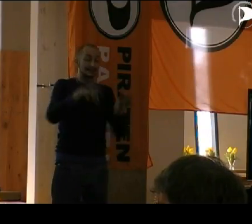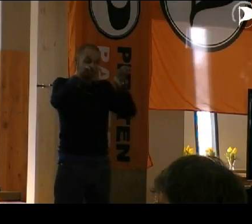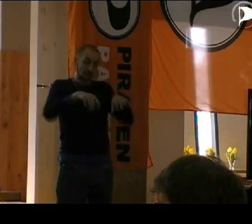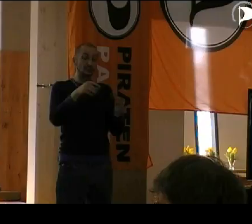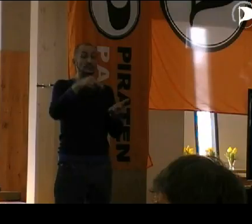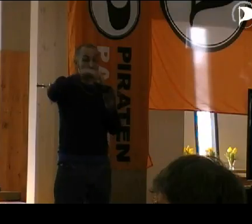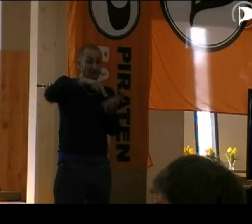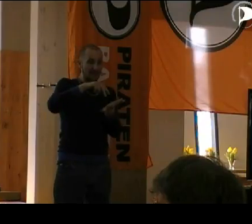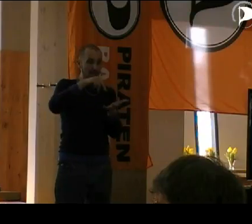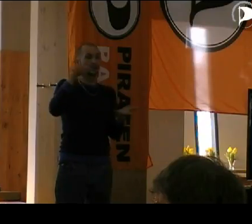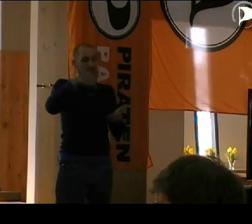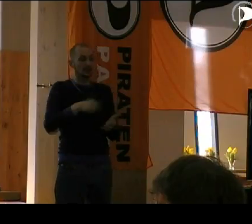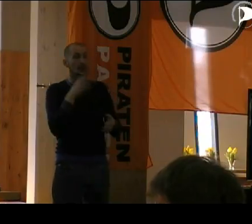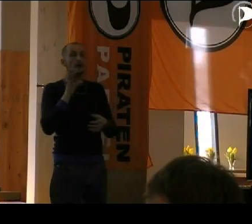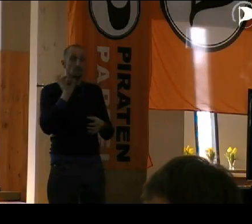buchen